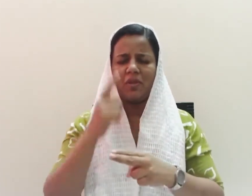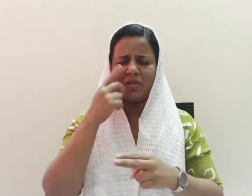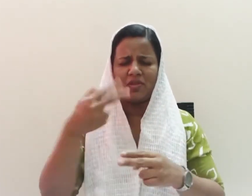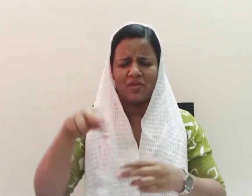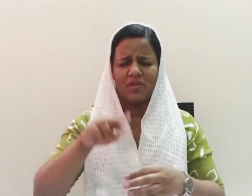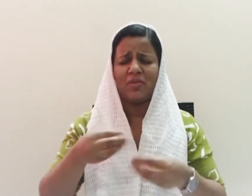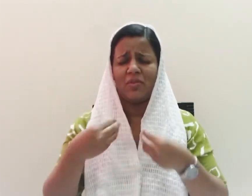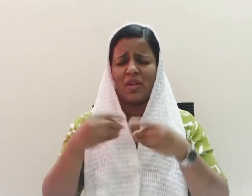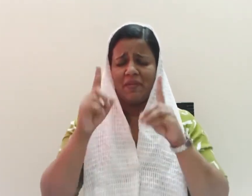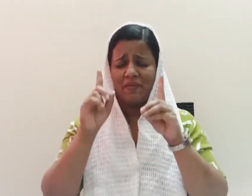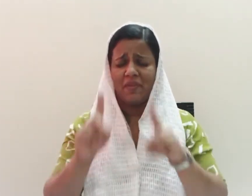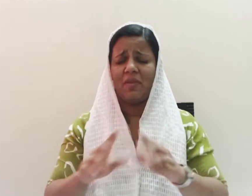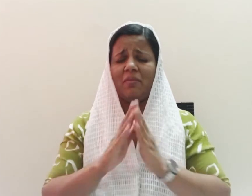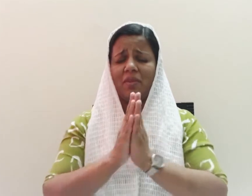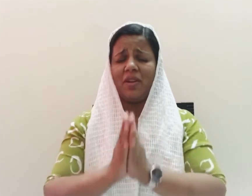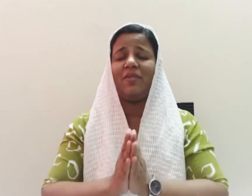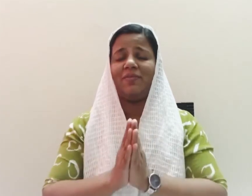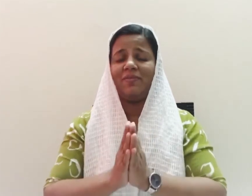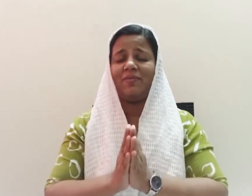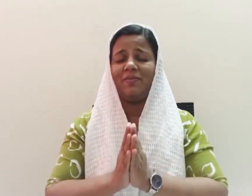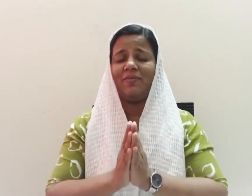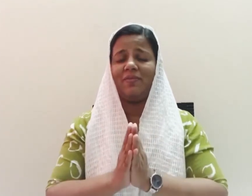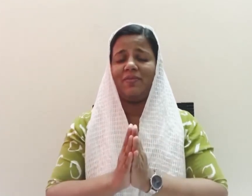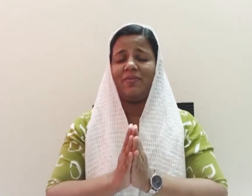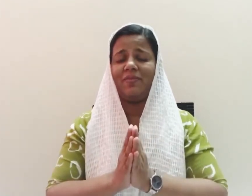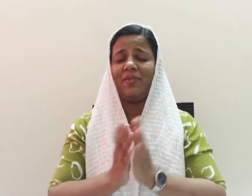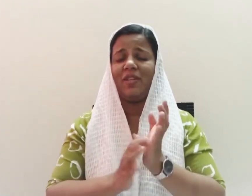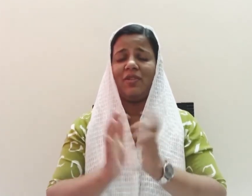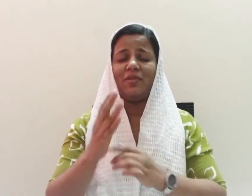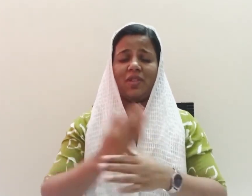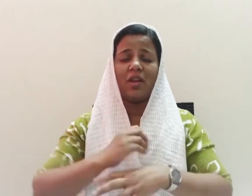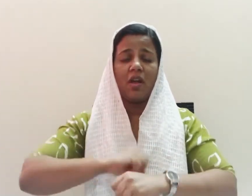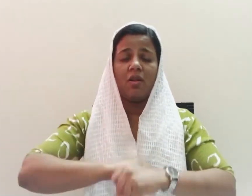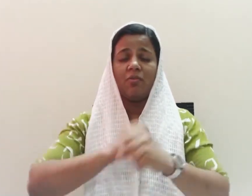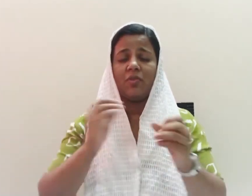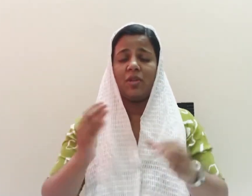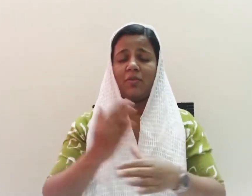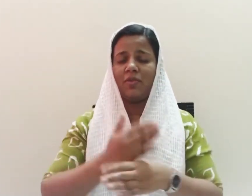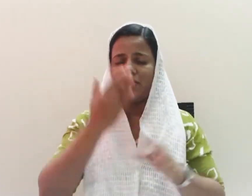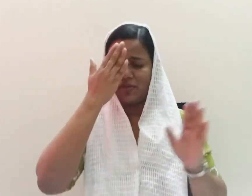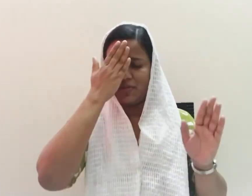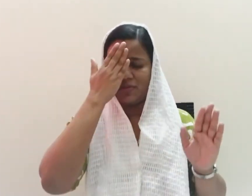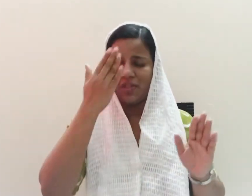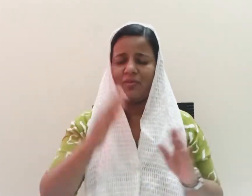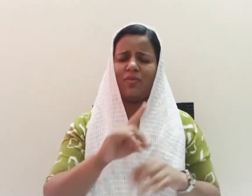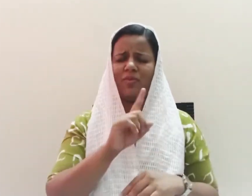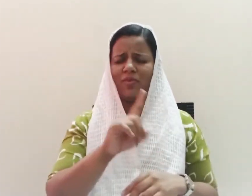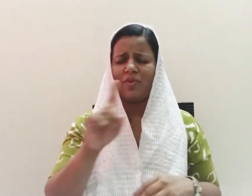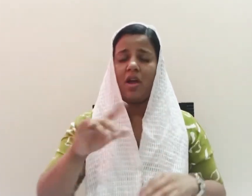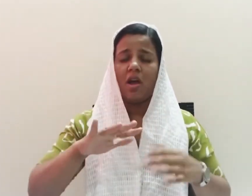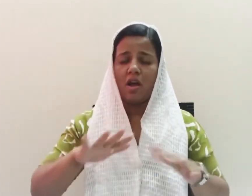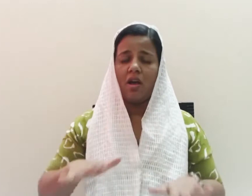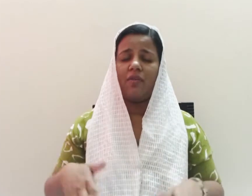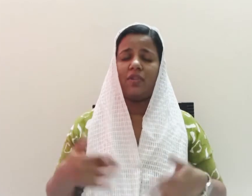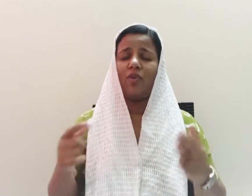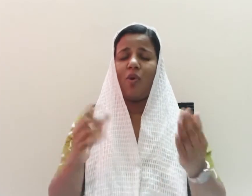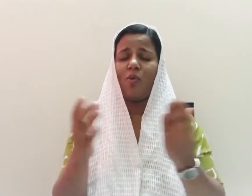ചെയ്യുന്ന അത്ഭുതങ്ങൾക്ക് നന്ദി പറയുന്നു കർത്താവ്. അങ്ങ് ചെയ്യുന്ന എല്ലാ പ്രവൃത്തികൾക്കും നന്ദി. അതുപോലെ കർത്താവ്, ഓരോരുത്തരുടെ ആവശ്യങ്ങളിൽ കൃപ കൂടെ